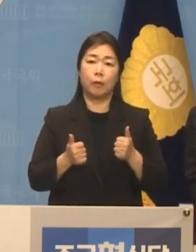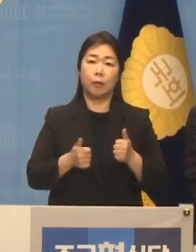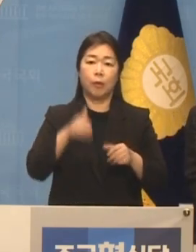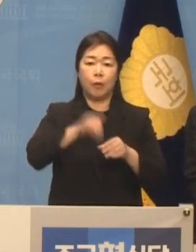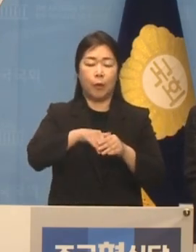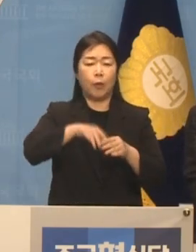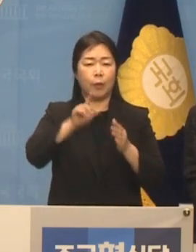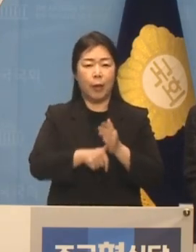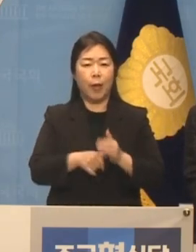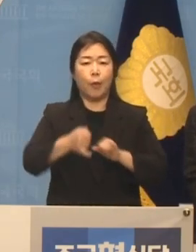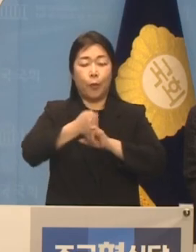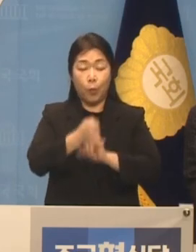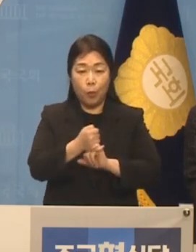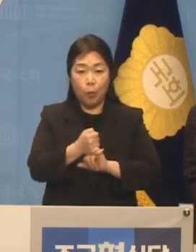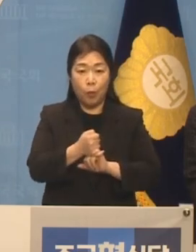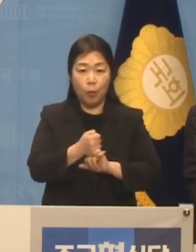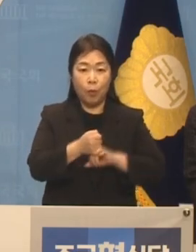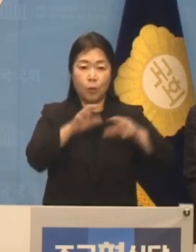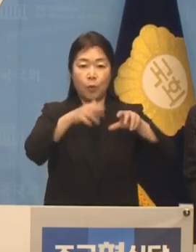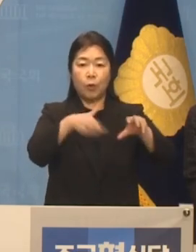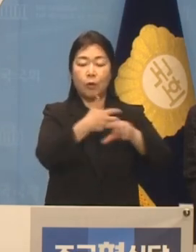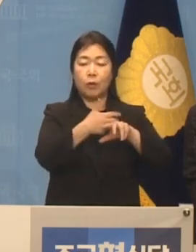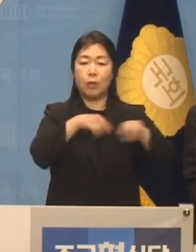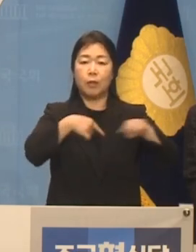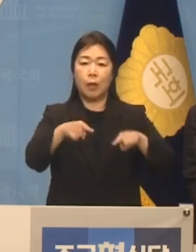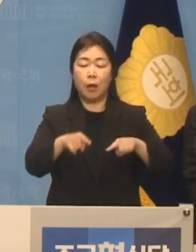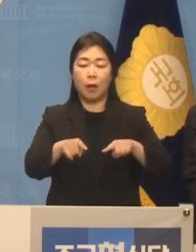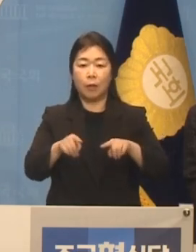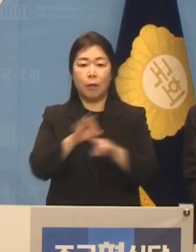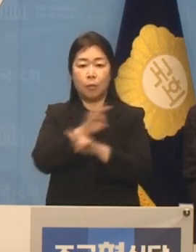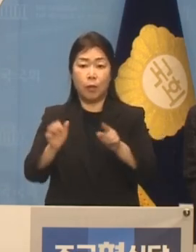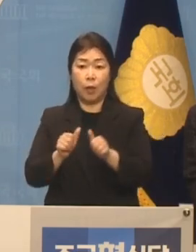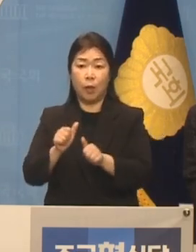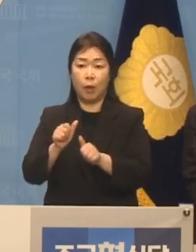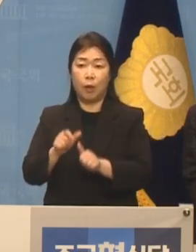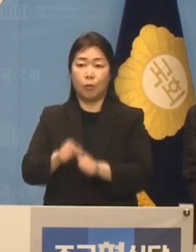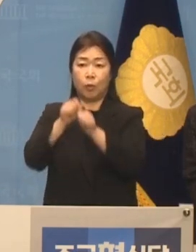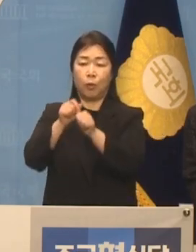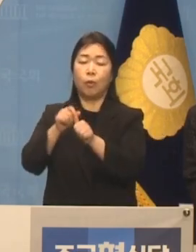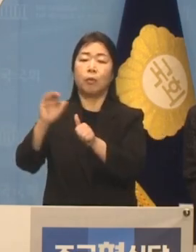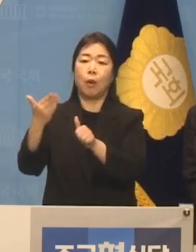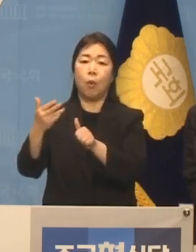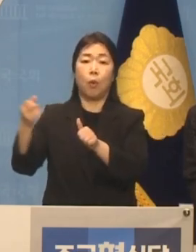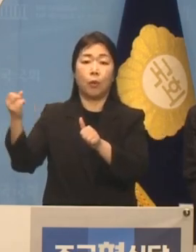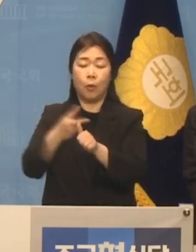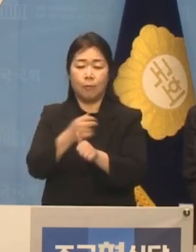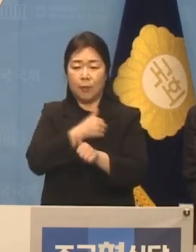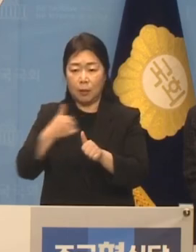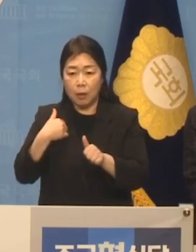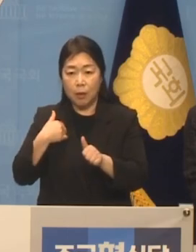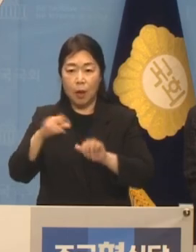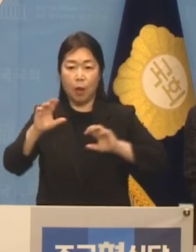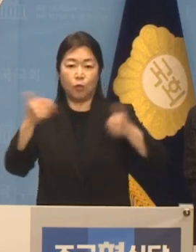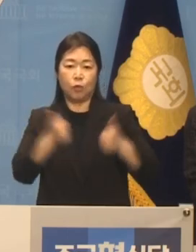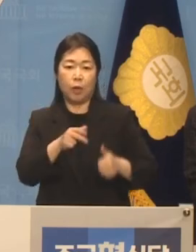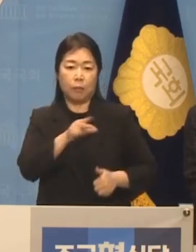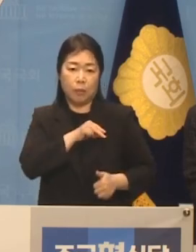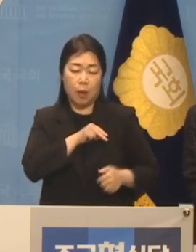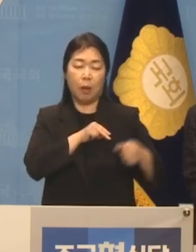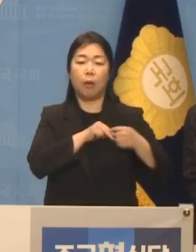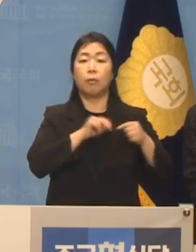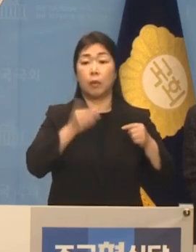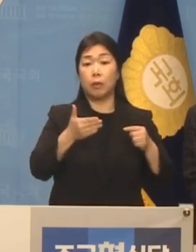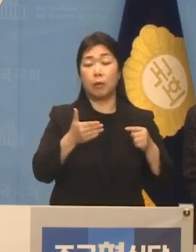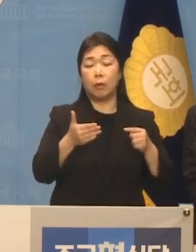총선에서 조국 혁신당의 비례 후보로 선정이 되고 그리고 당당하게 국회에 들어가서